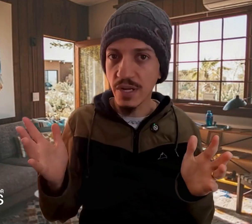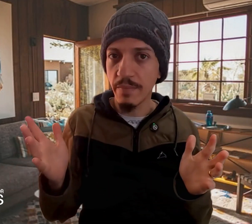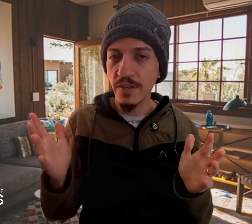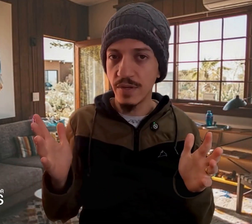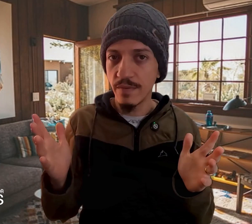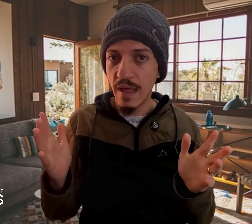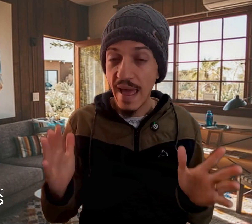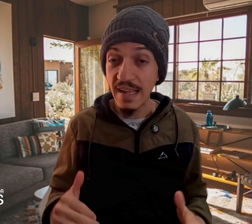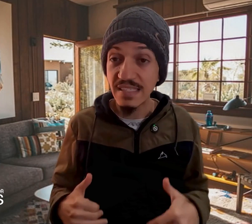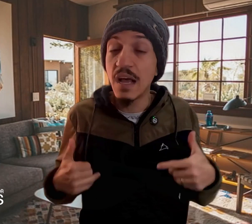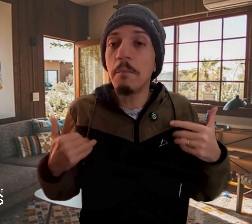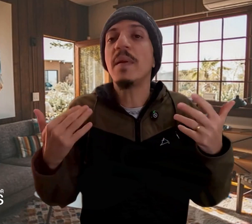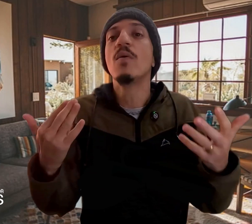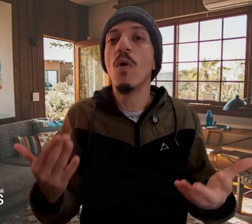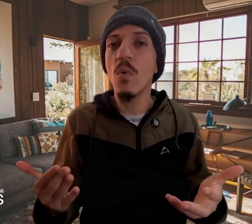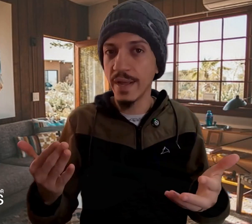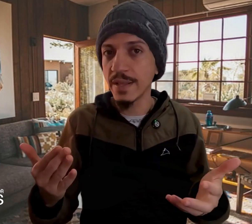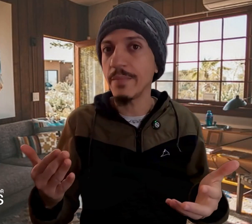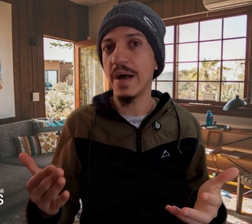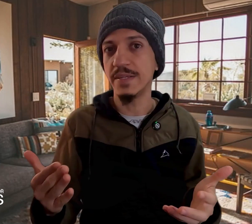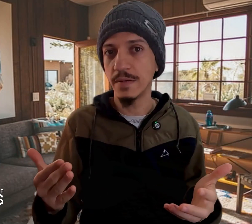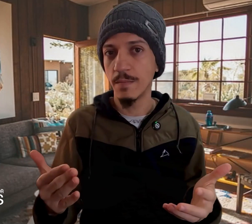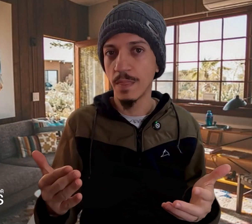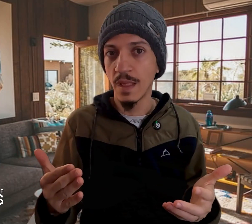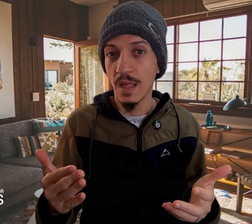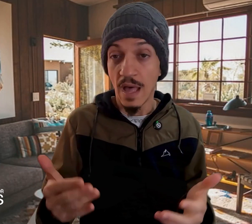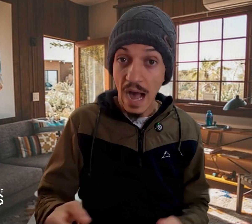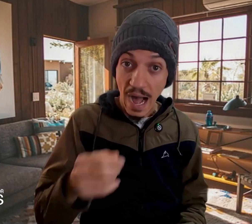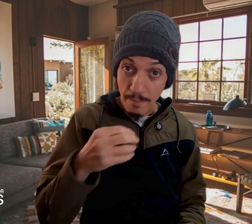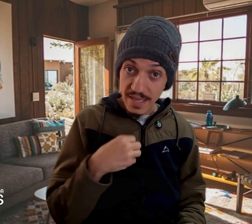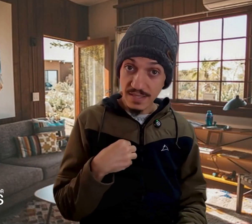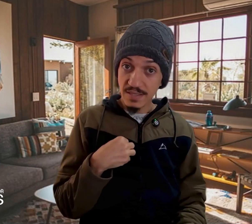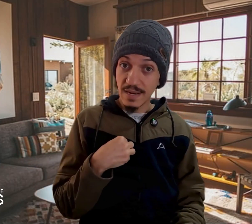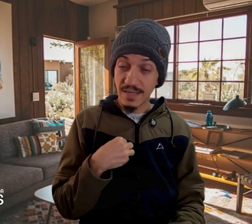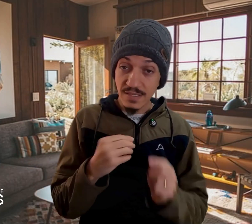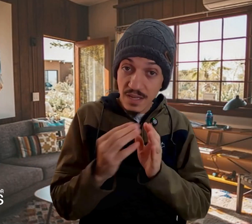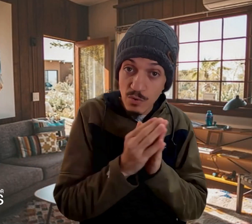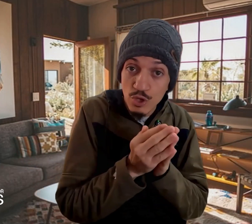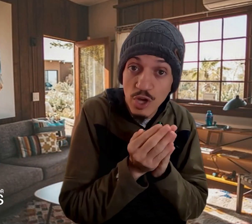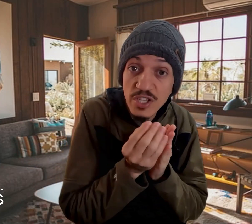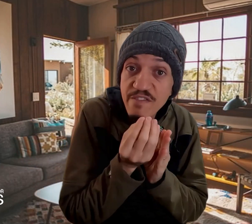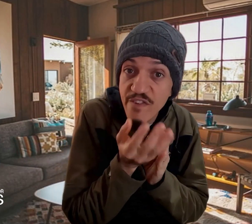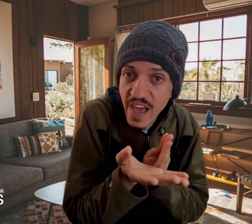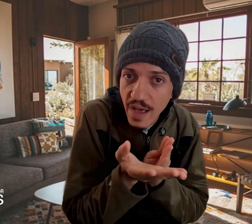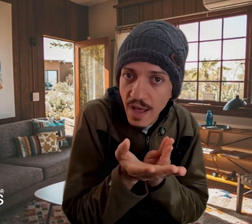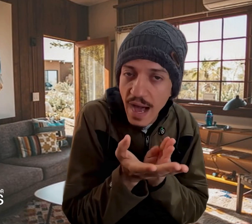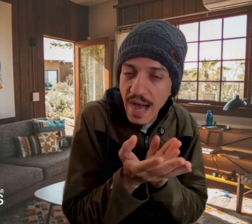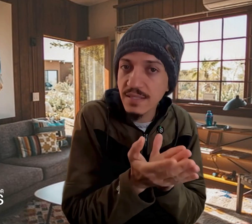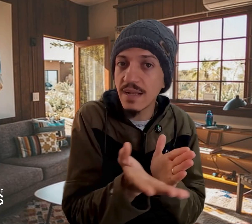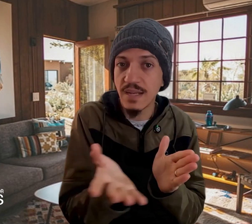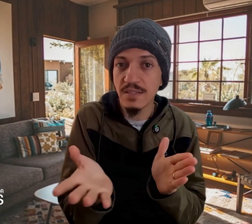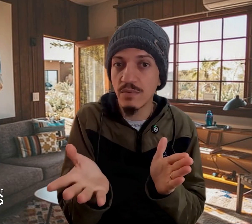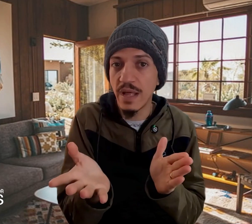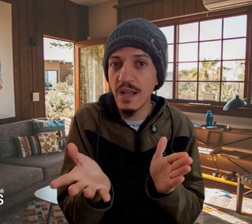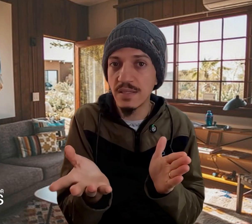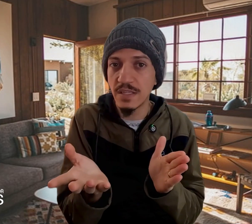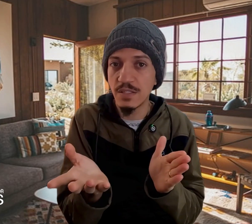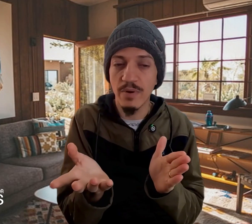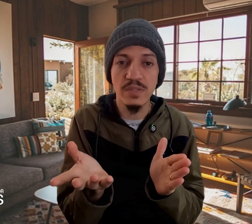drasticamente. Ela se ampliou ainda mais. A minha sinalização, só de ver a sinalização deles nesse